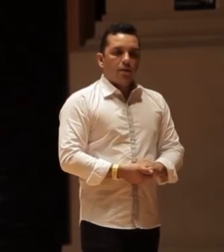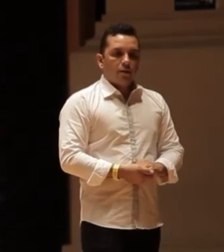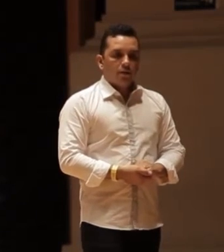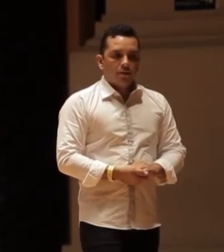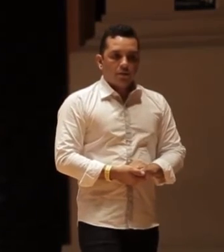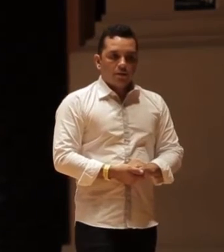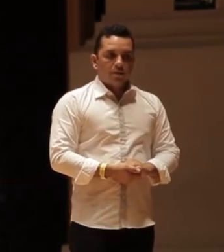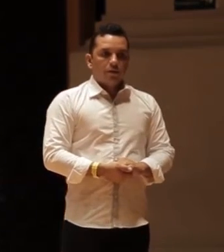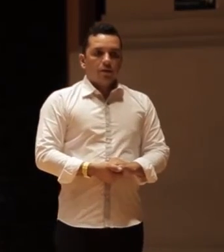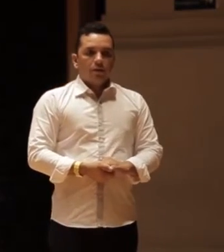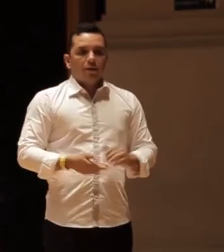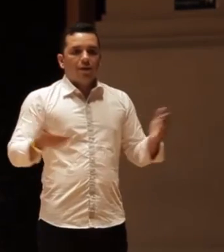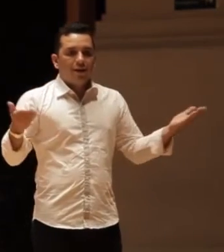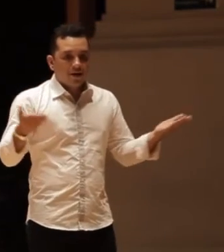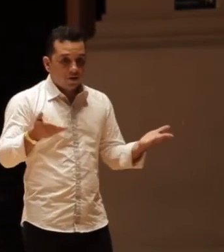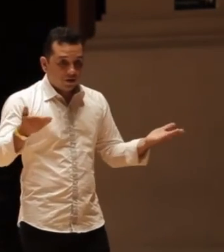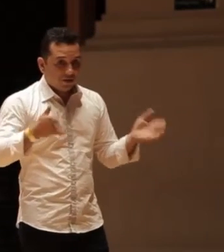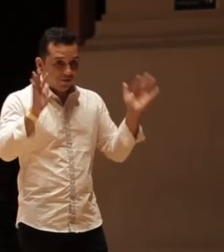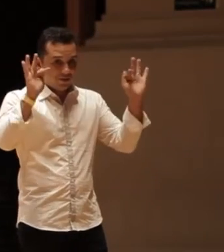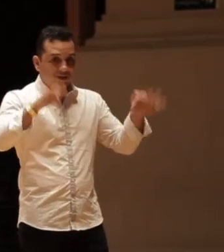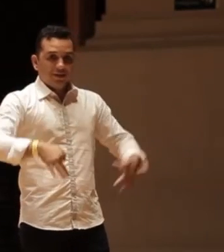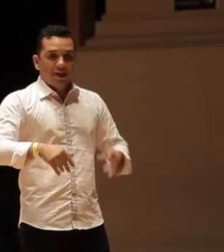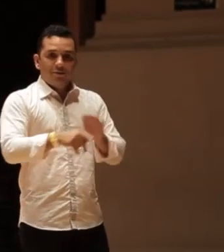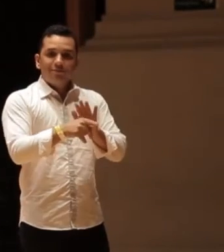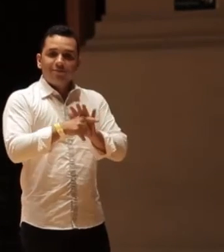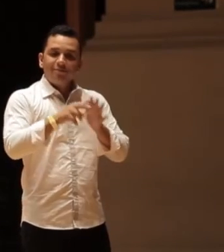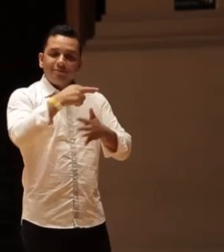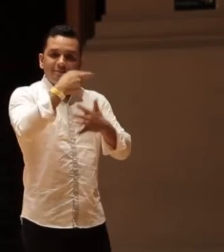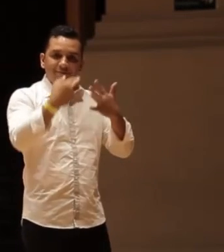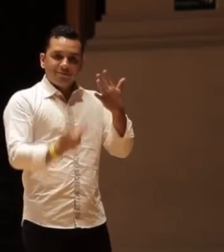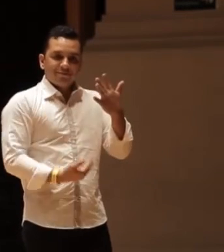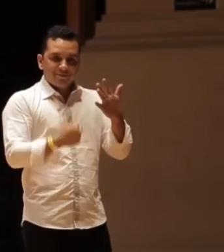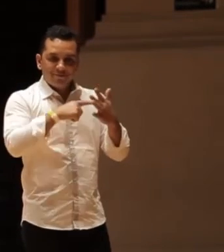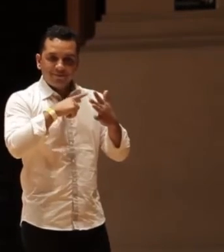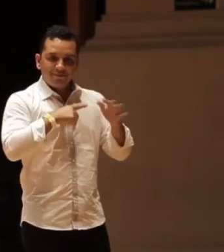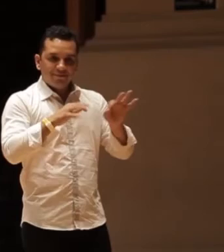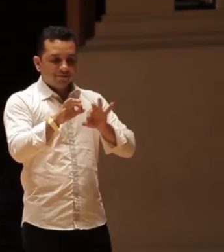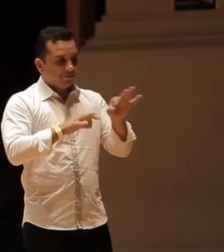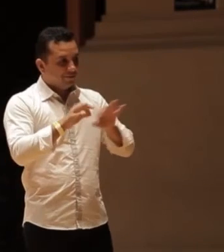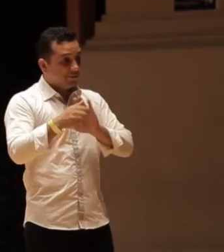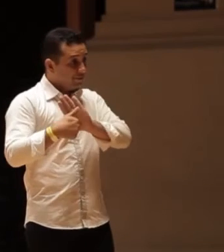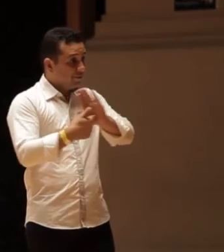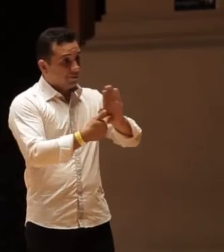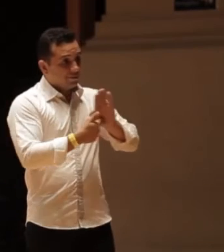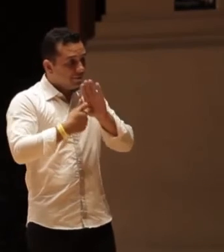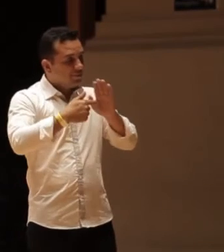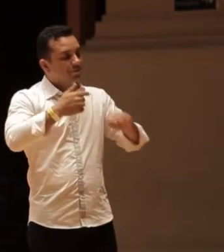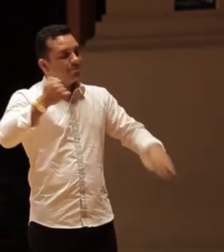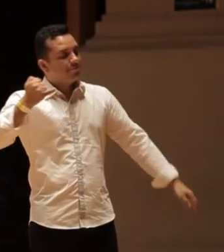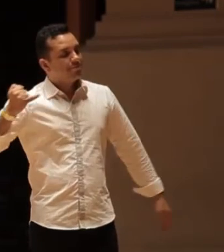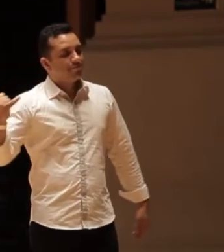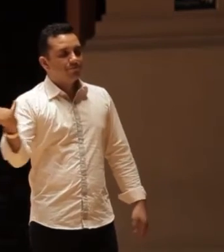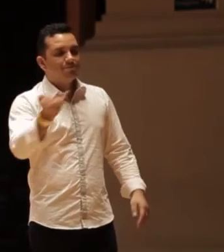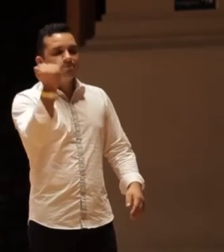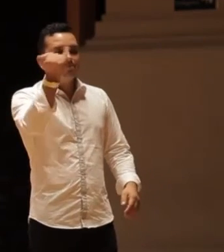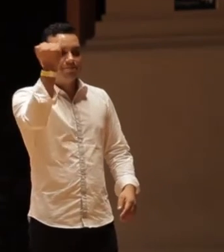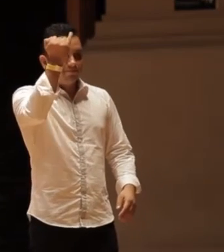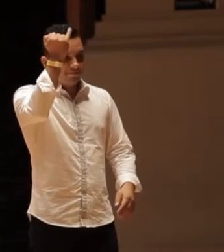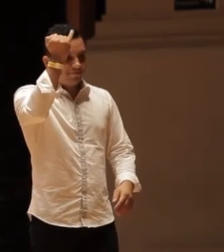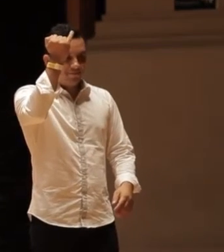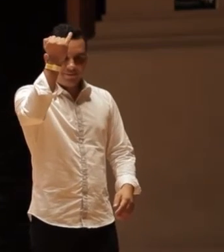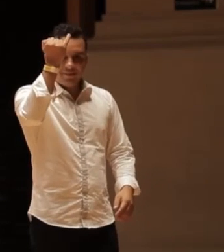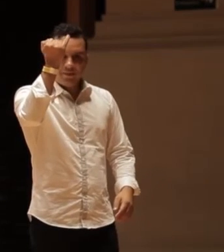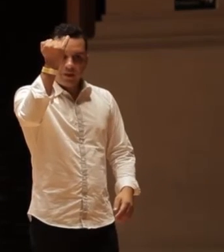para finalizar então olha os recursos que o programa gira olha fundamental pra